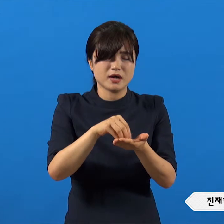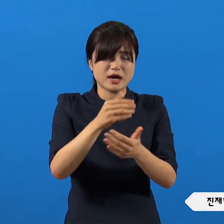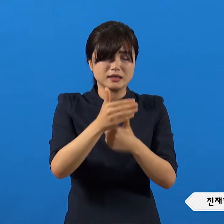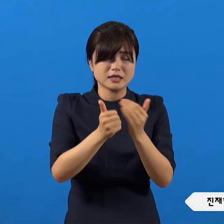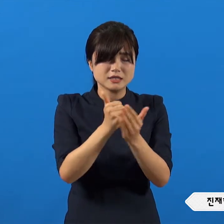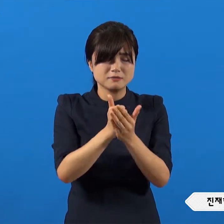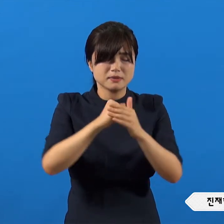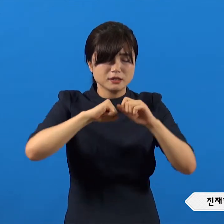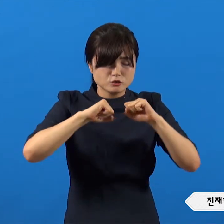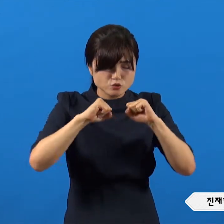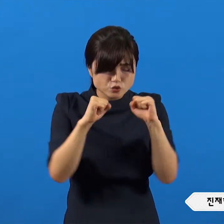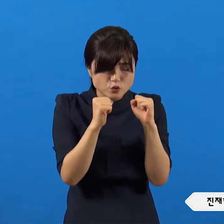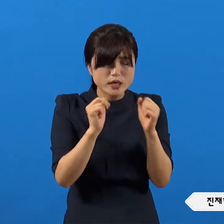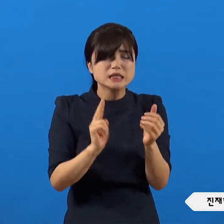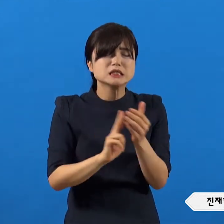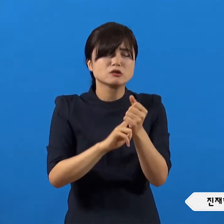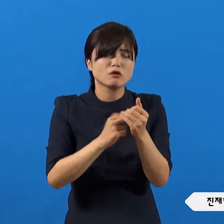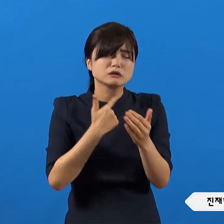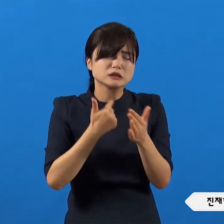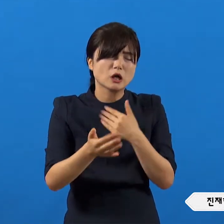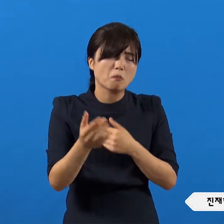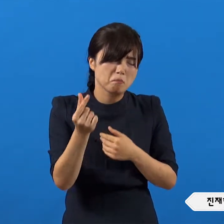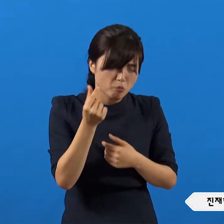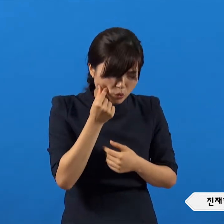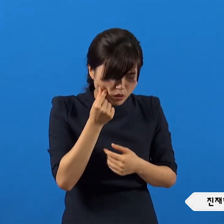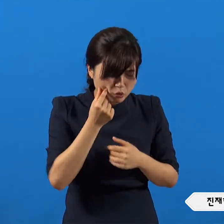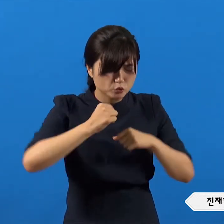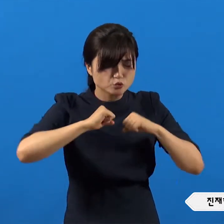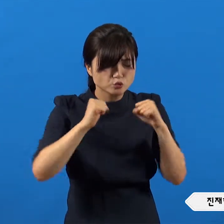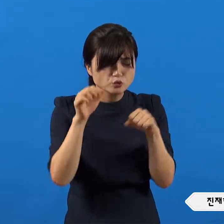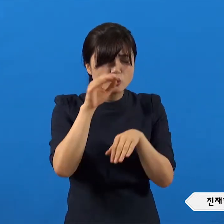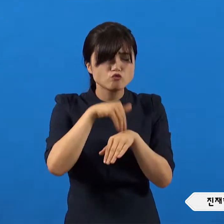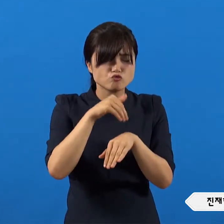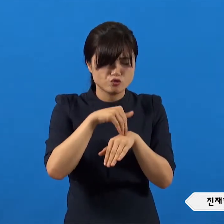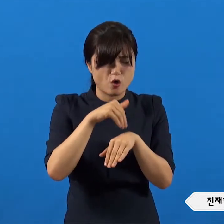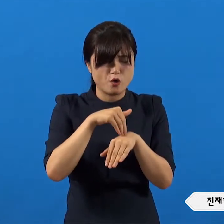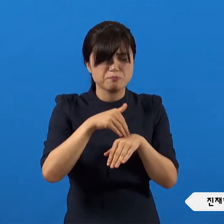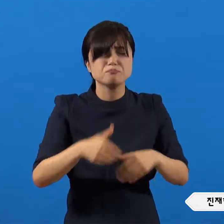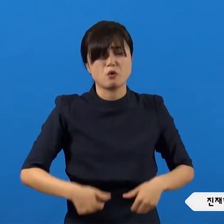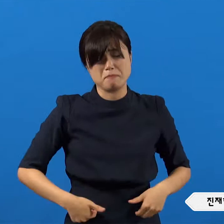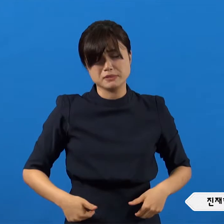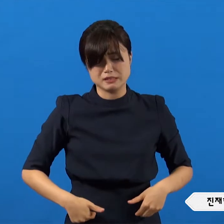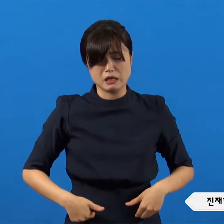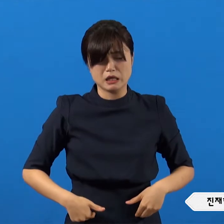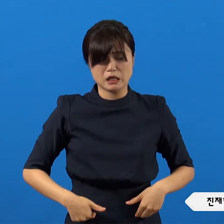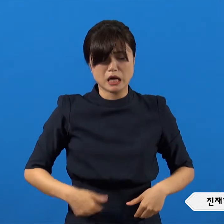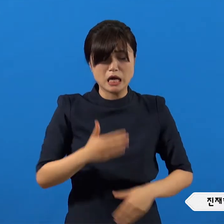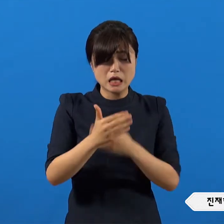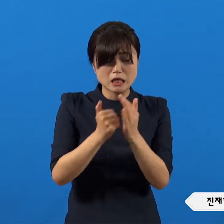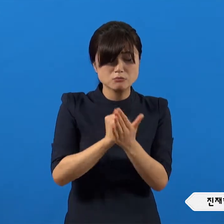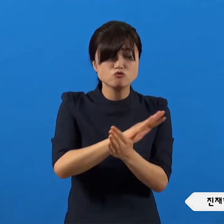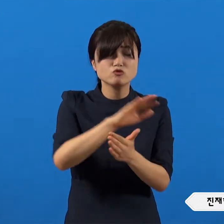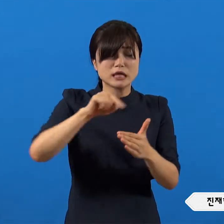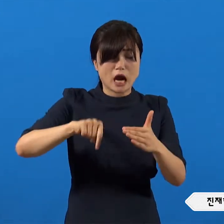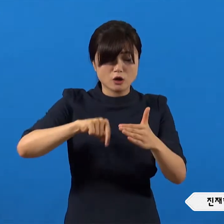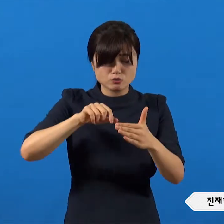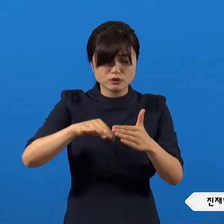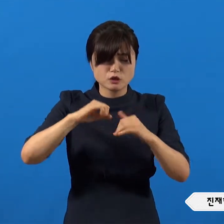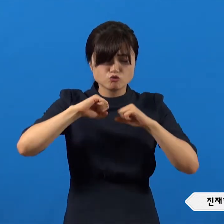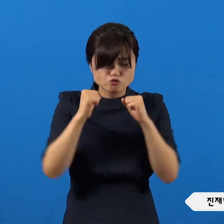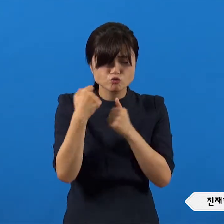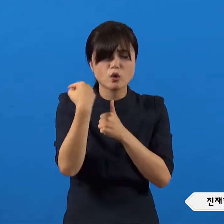순종의 기적을 체험하지 못하고 순종의 훈련이 필요합니다. 하나님, 우리 가운데 순종을